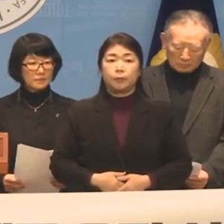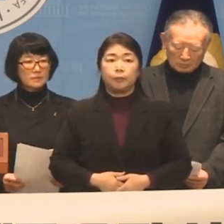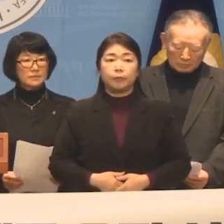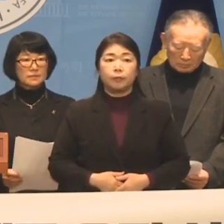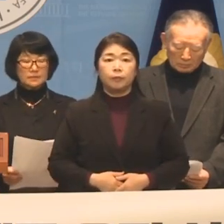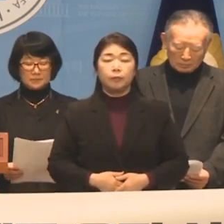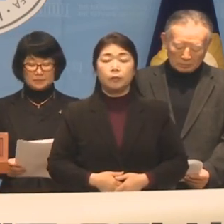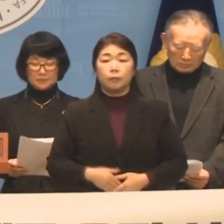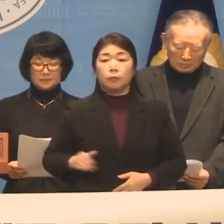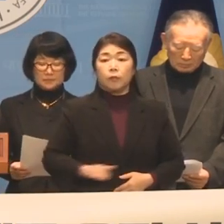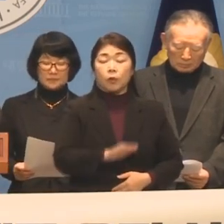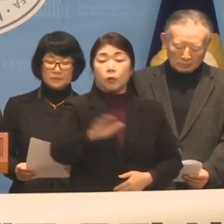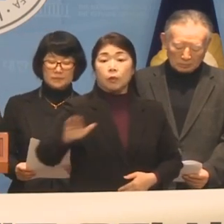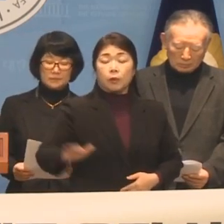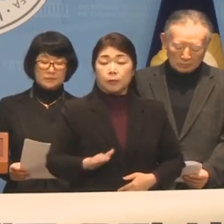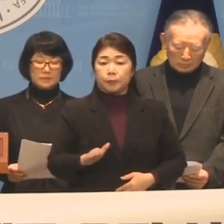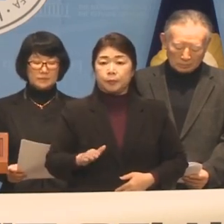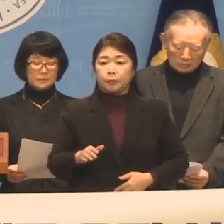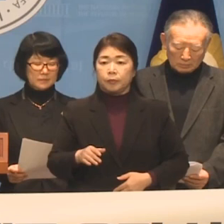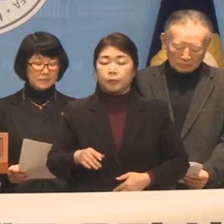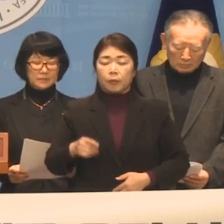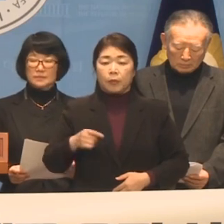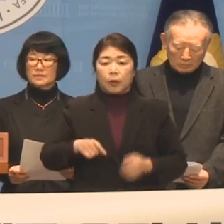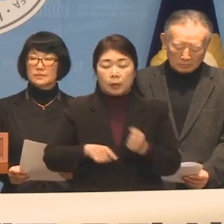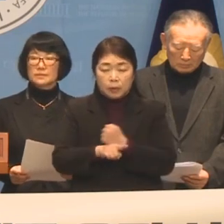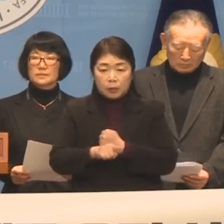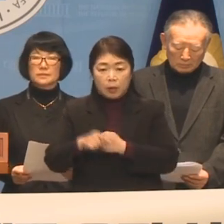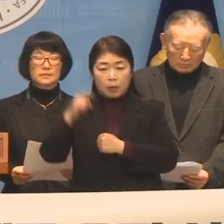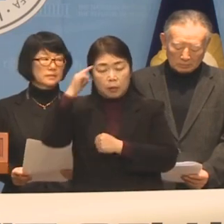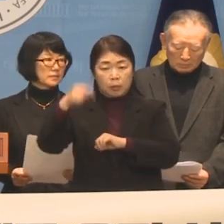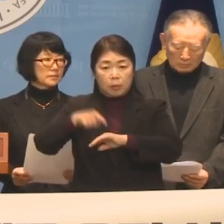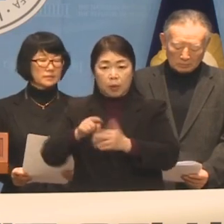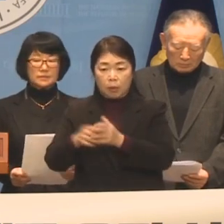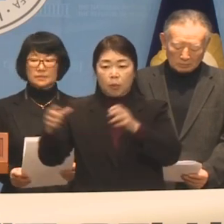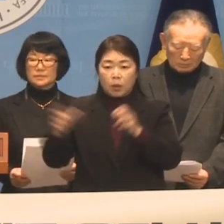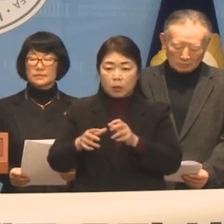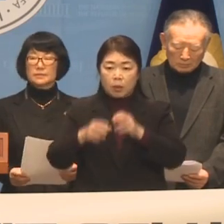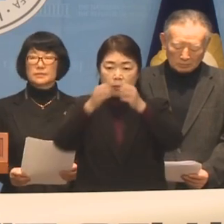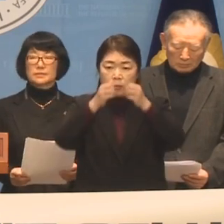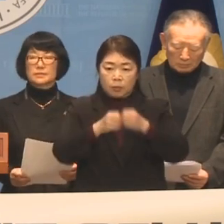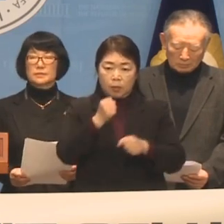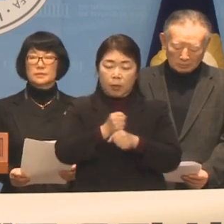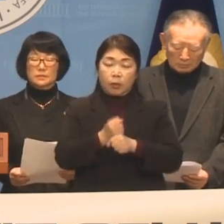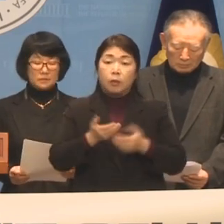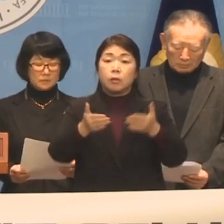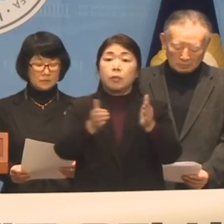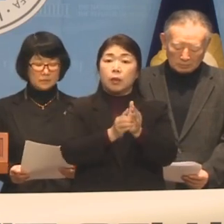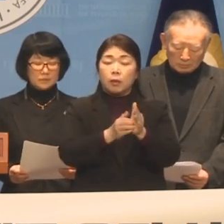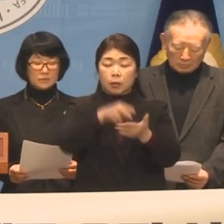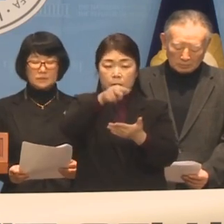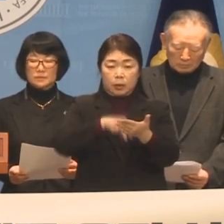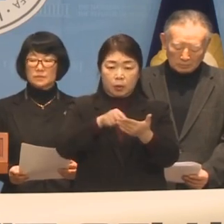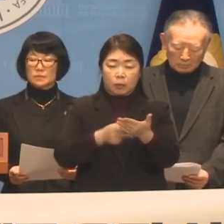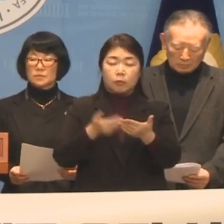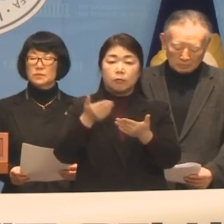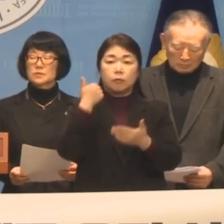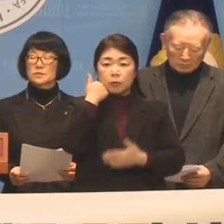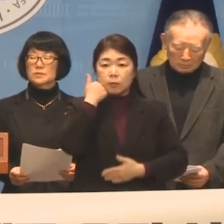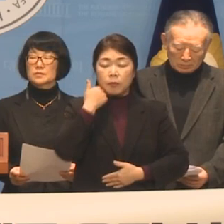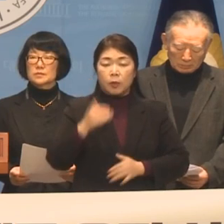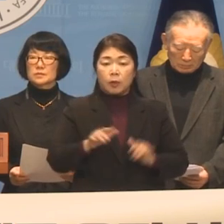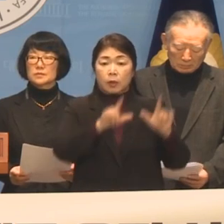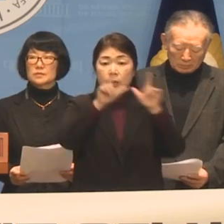네, 저희들의 뜻과 의지를 모아서 기자회견문을 작성했습니다. 기자회견문 낭독은 우리